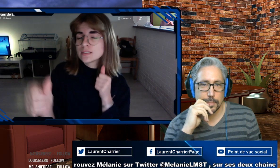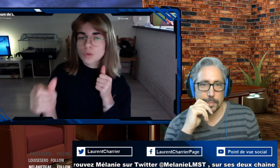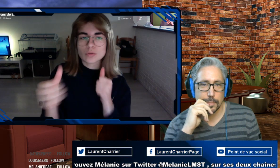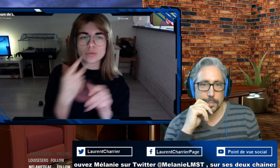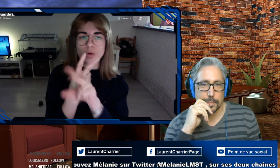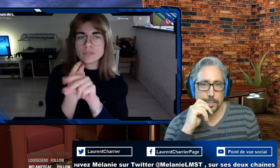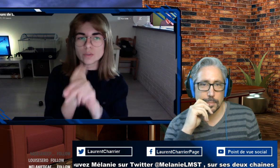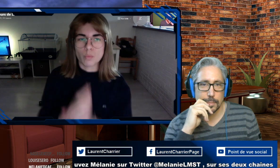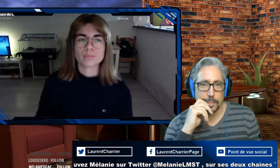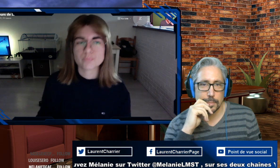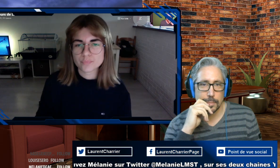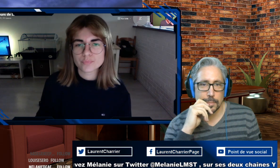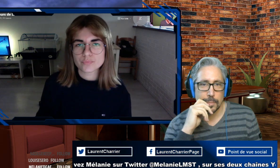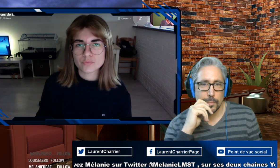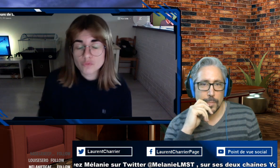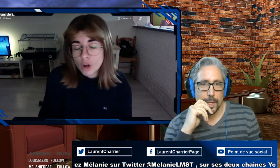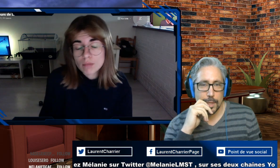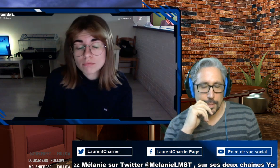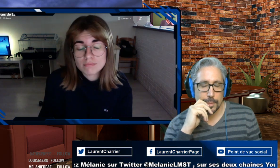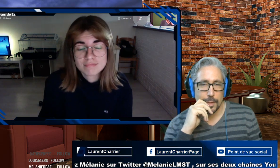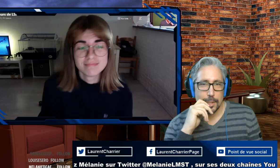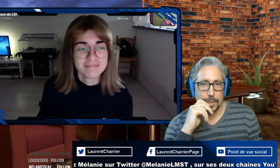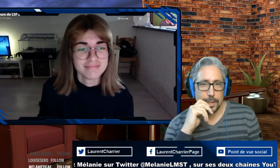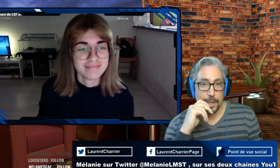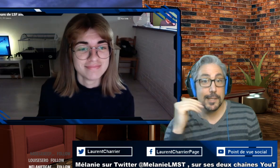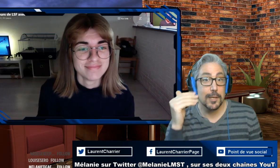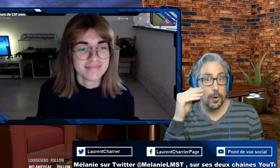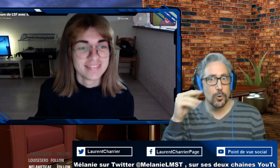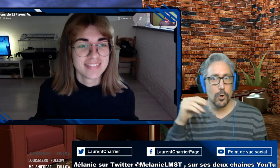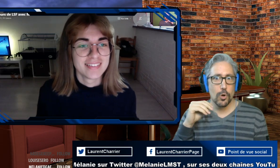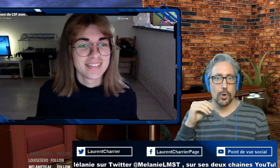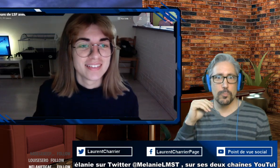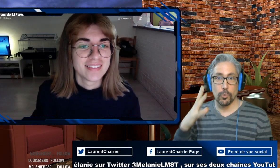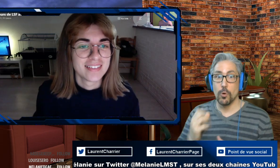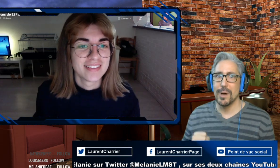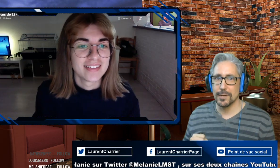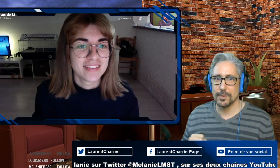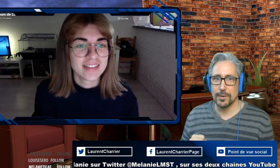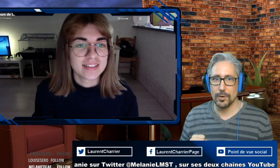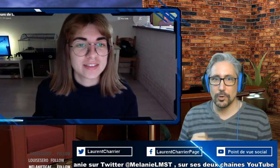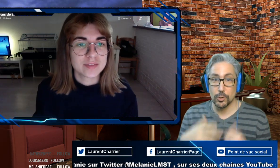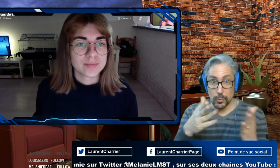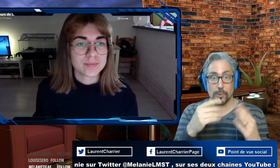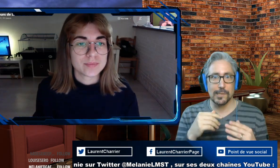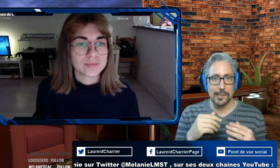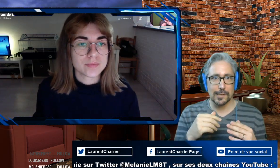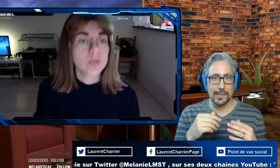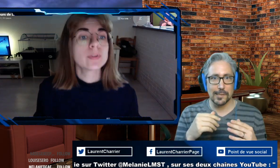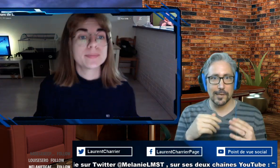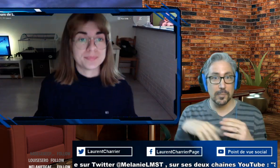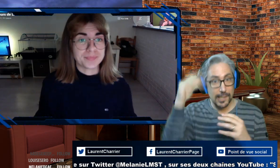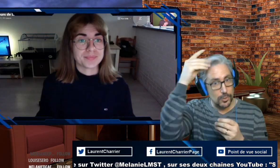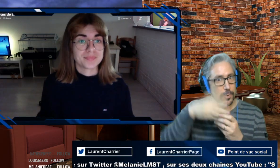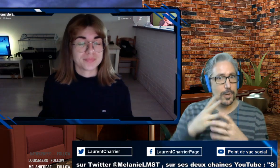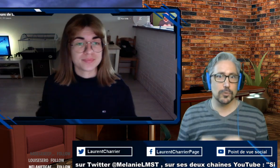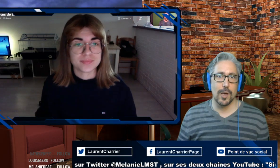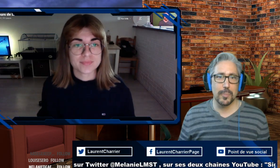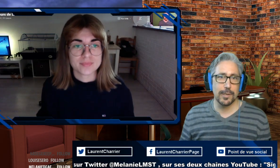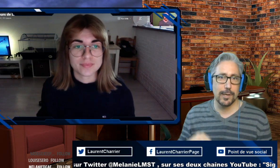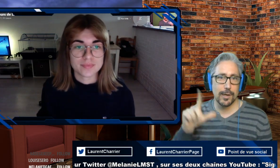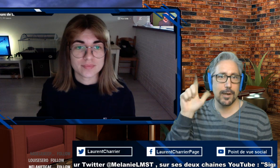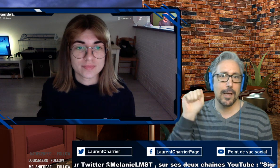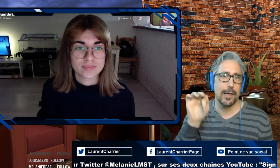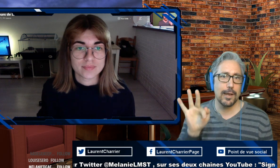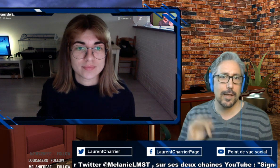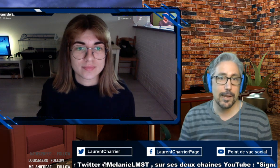à distance en visio. Voilà. Voilà. Et d'ailleurs, pour le bac, toi aussi, c'est comme ça que tu as